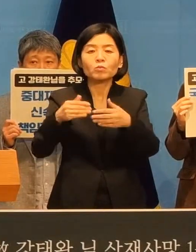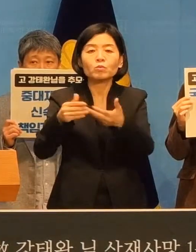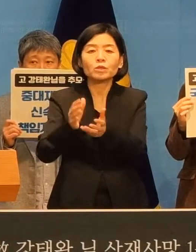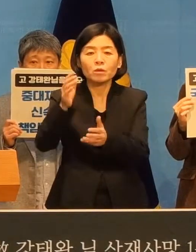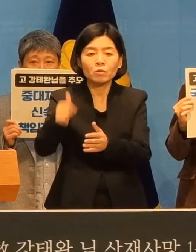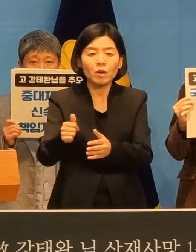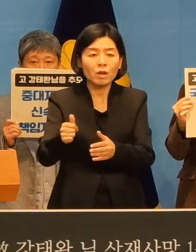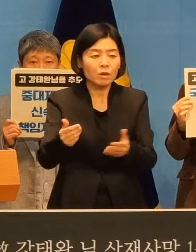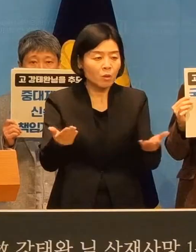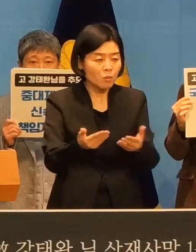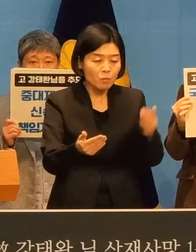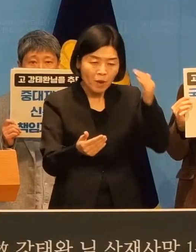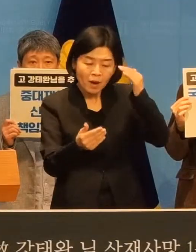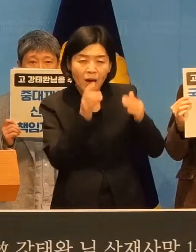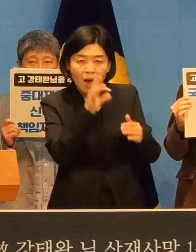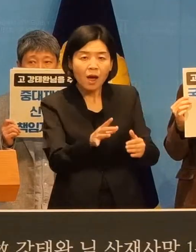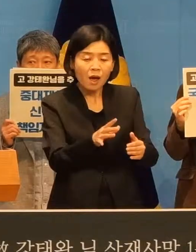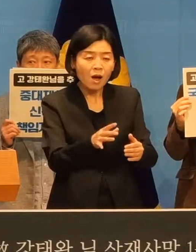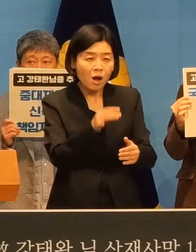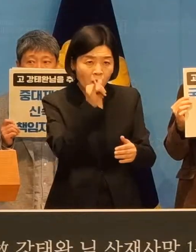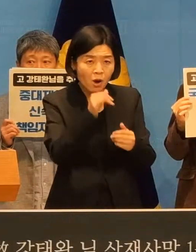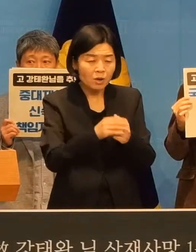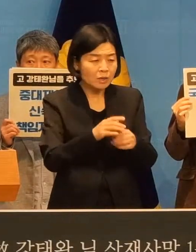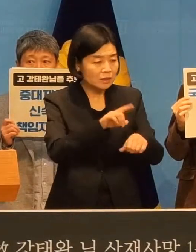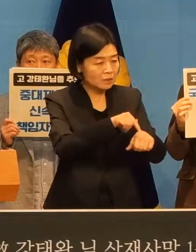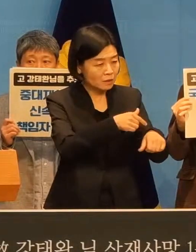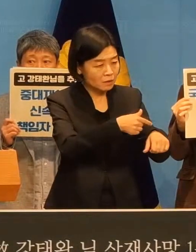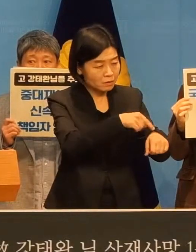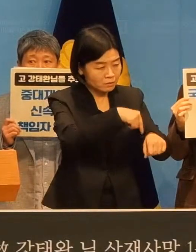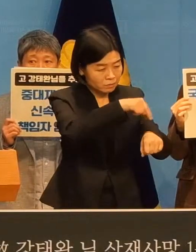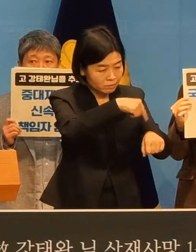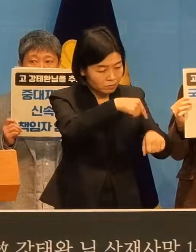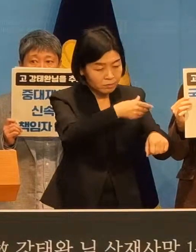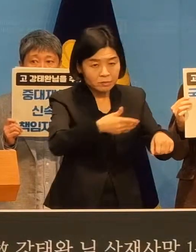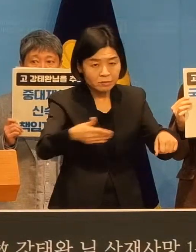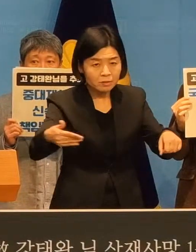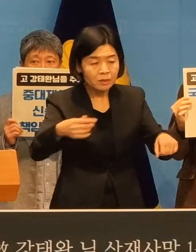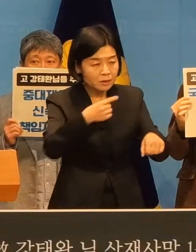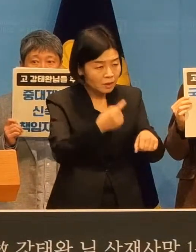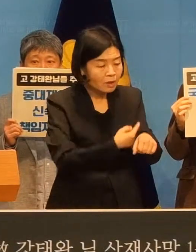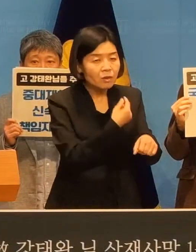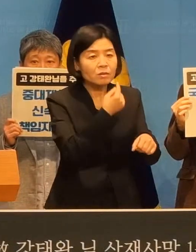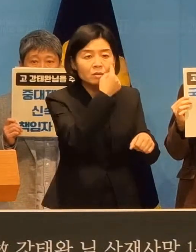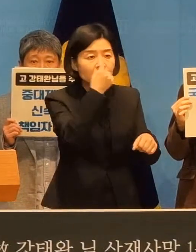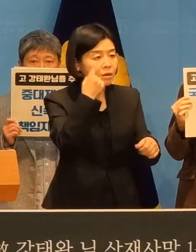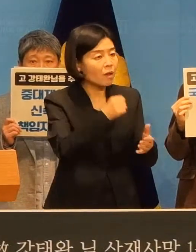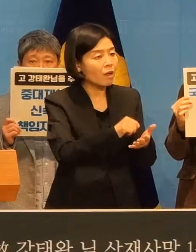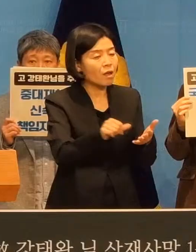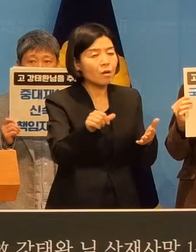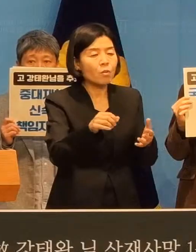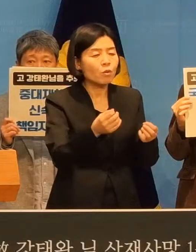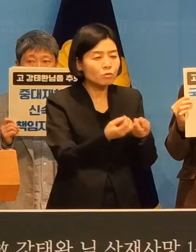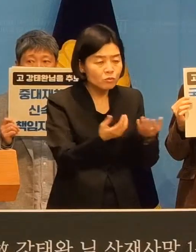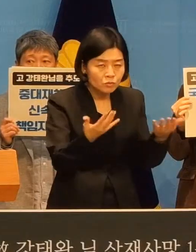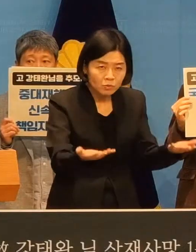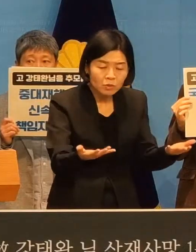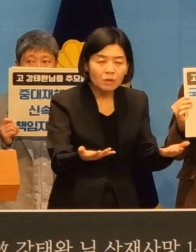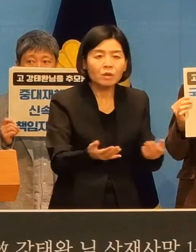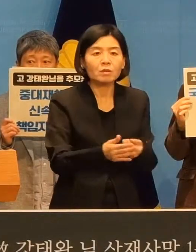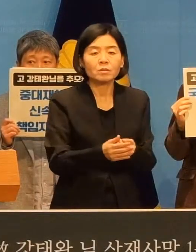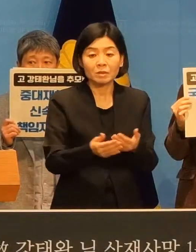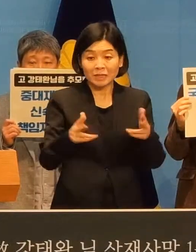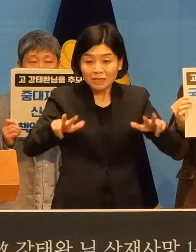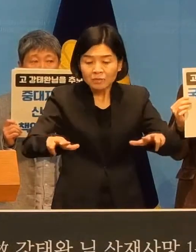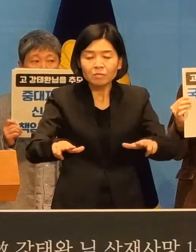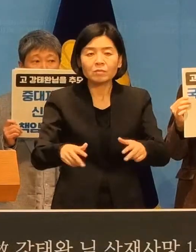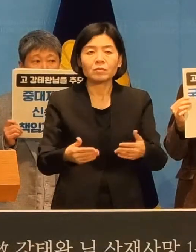된다라고 규정하고 있습니다. 시간 경과에 따른 자연적 증거 멸실은 막을 수 없습니다. 그런데 현재